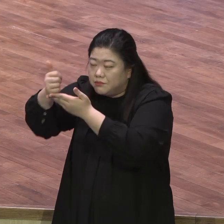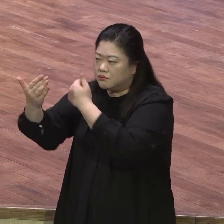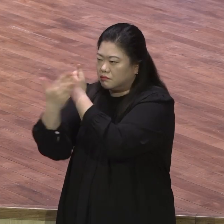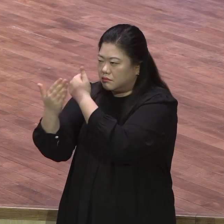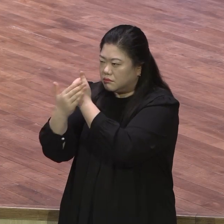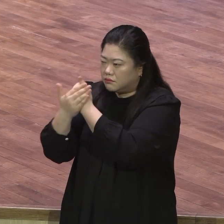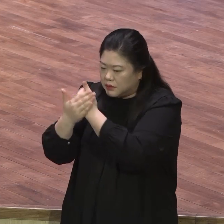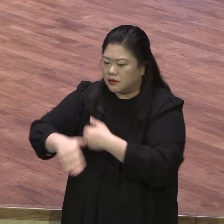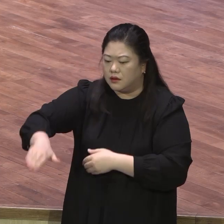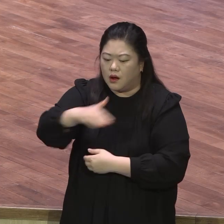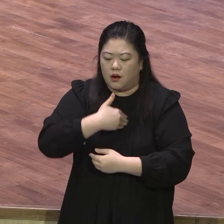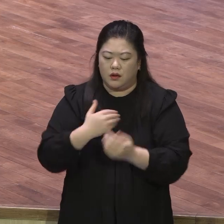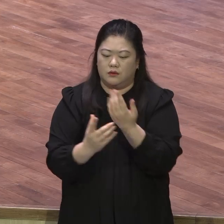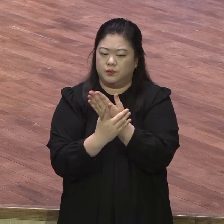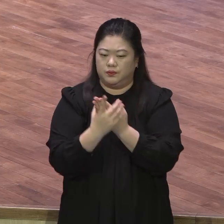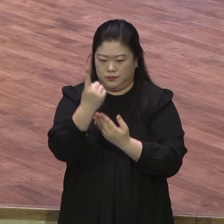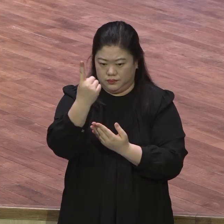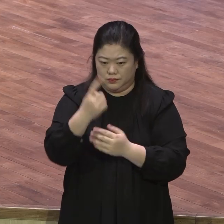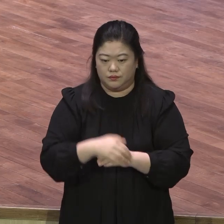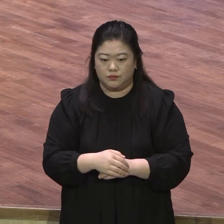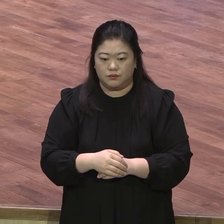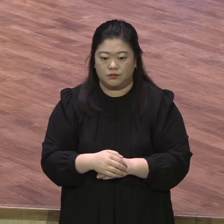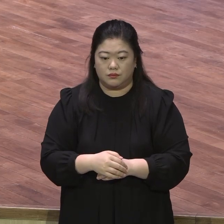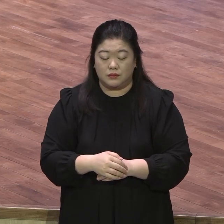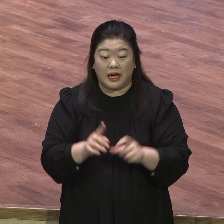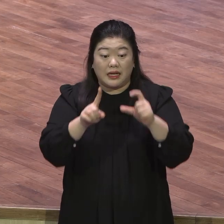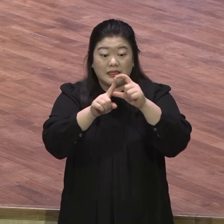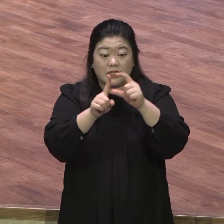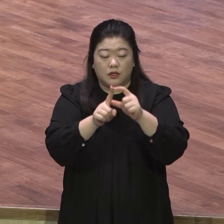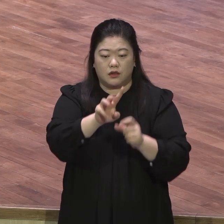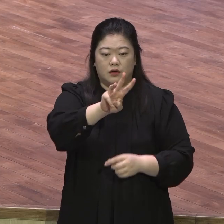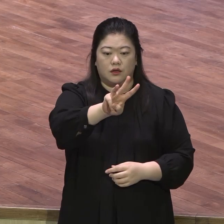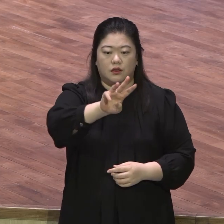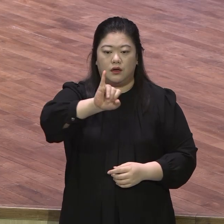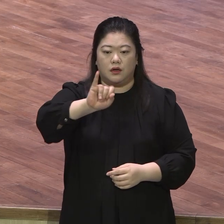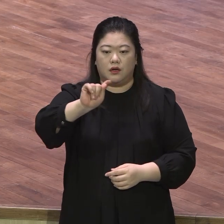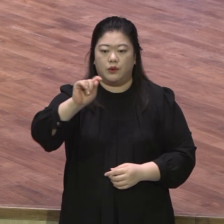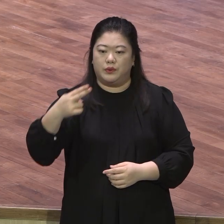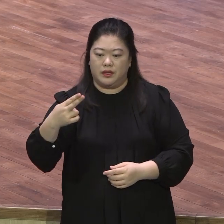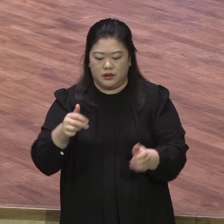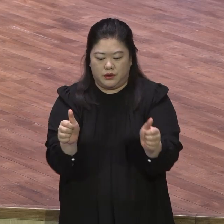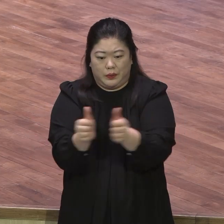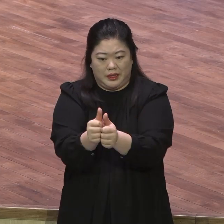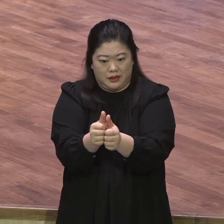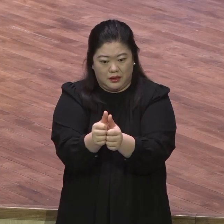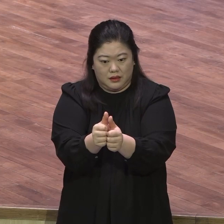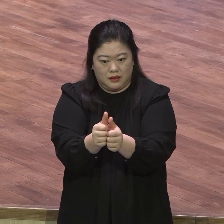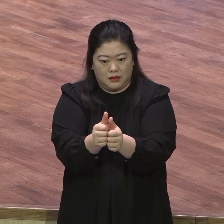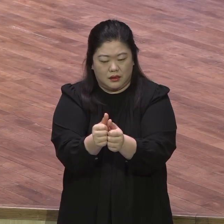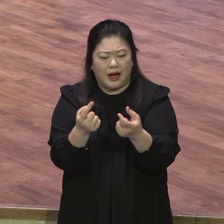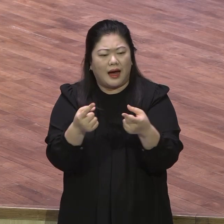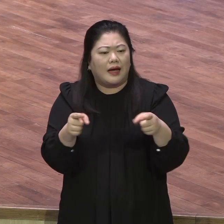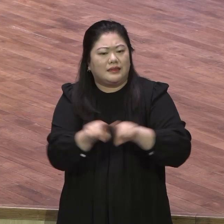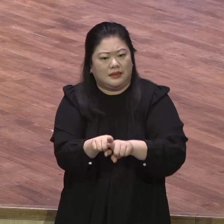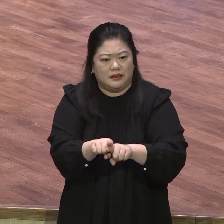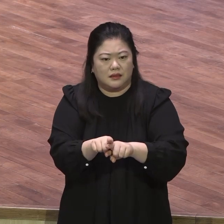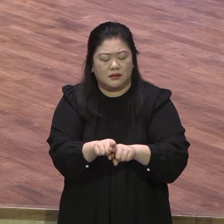그래서 위드, 프린스플, 원리스 이런 삶을 살아야 돼요. 우리는 참 함께. 하나.